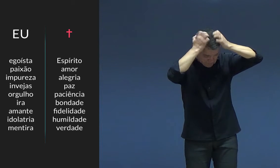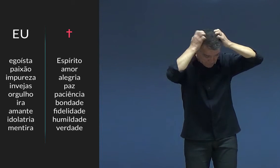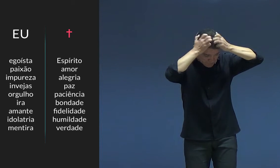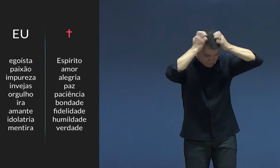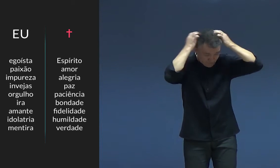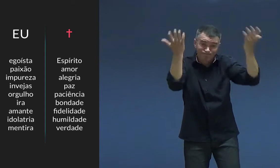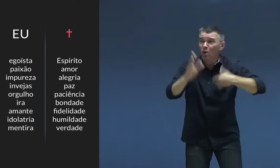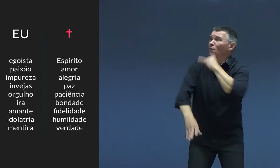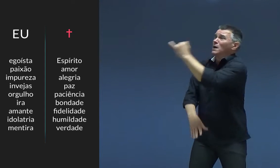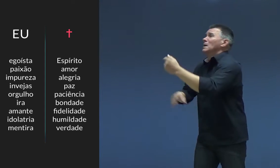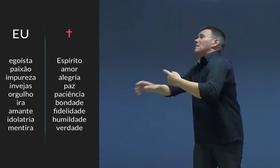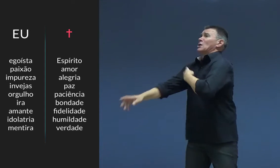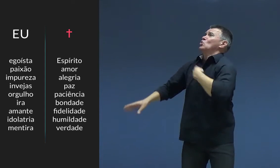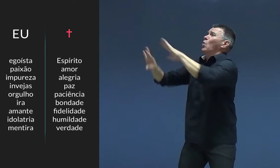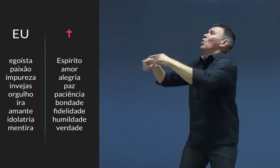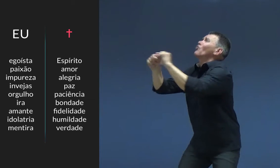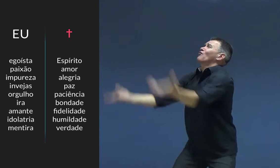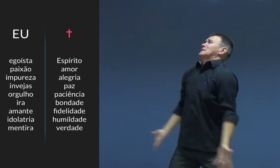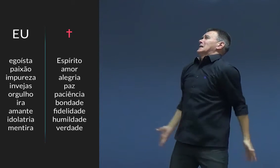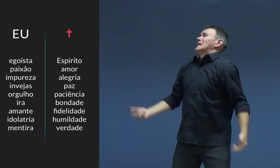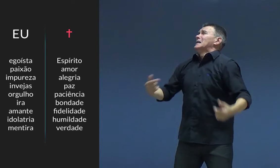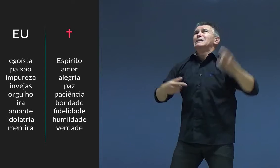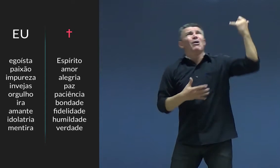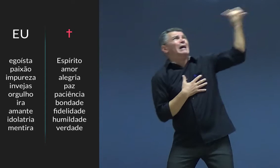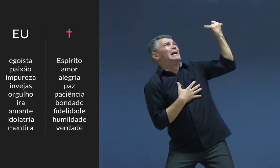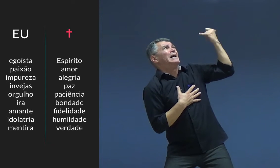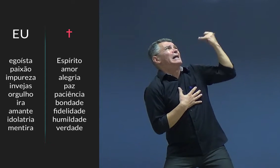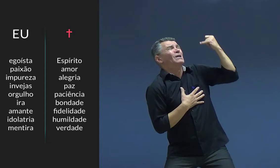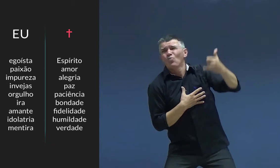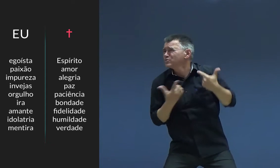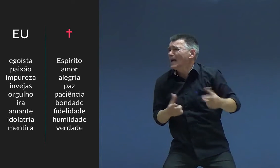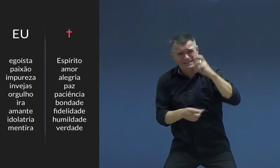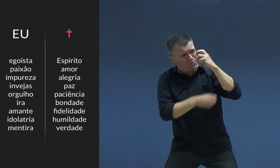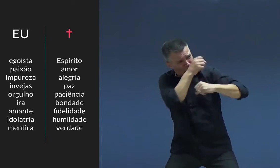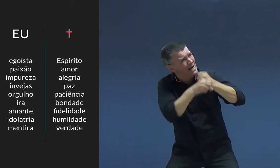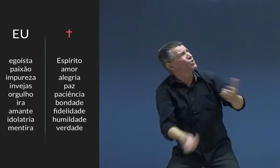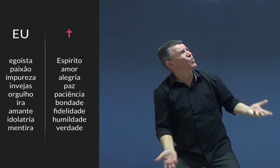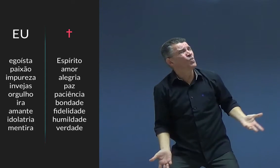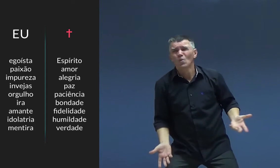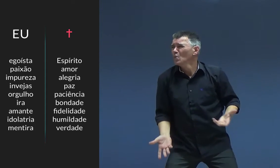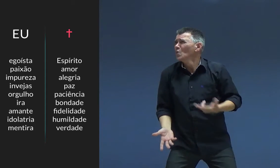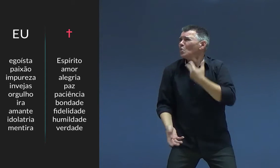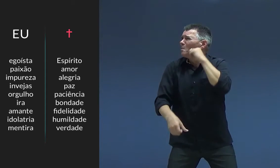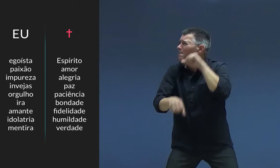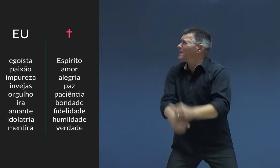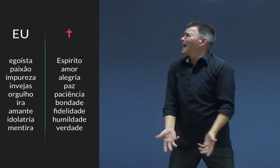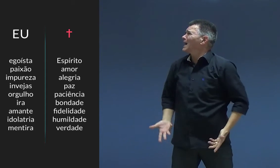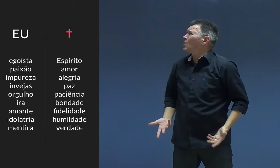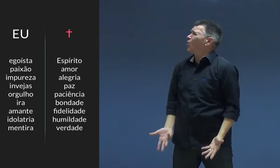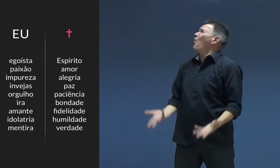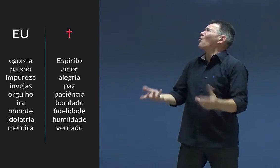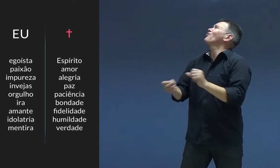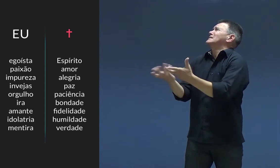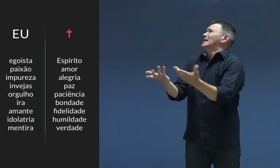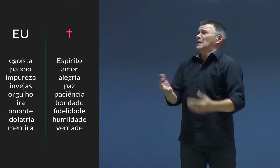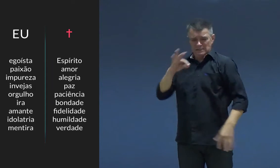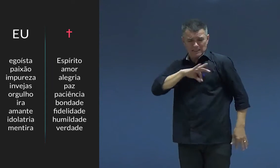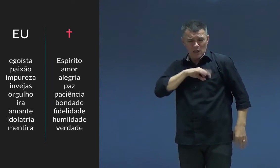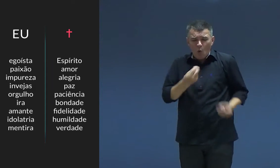Ai, meu Deus, tá bom. Pastor, o que eu tô fazendo? Deus tá falando pra mim. Né? Ele não para, esse povo já que tá